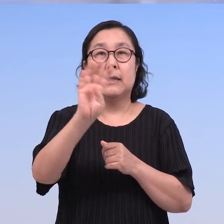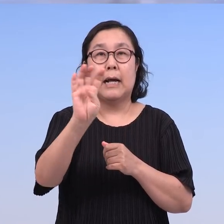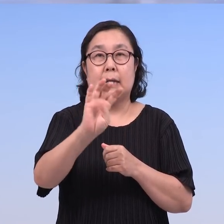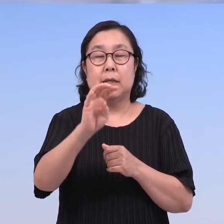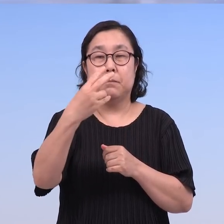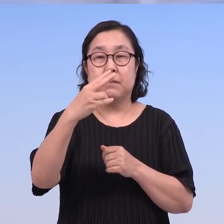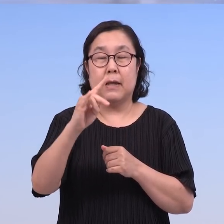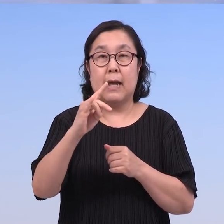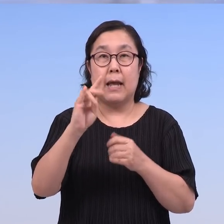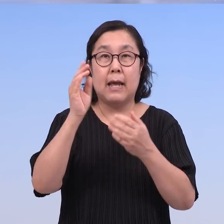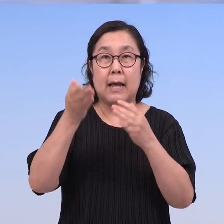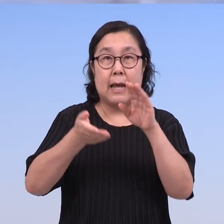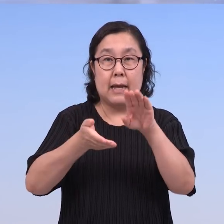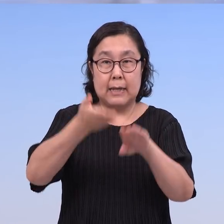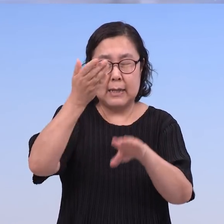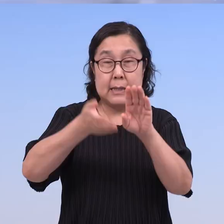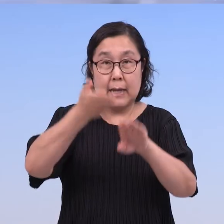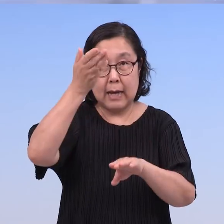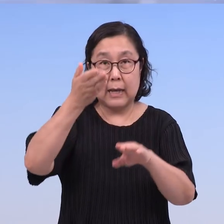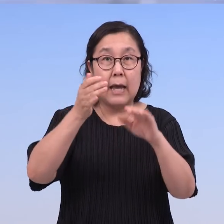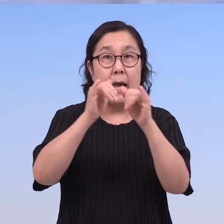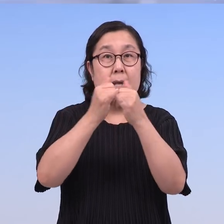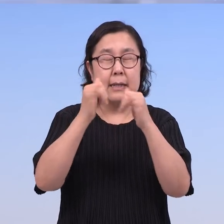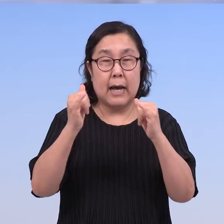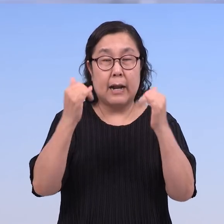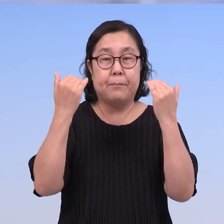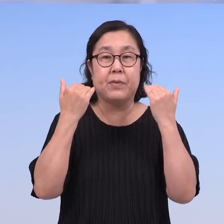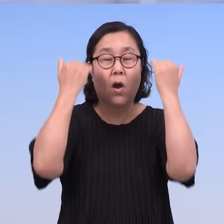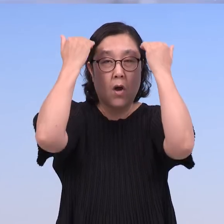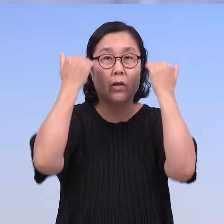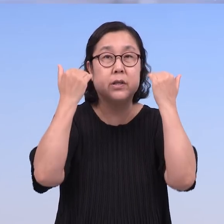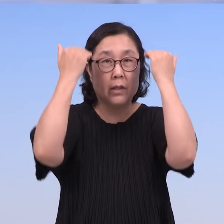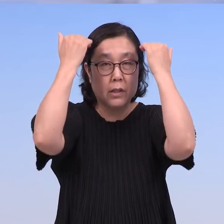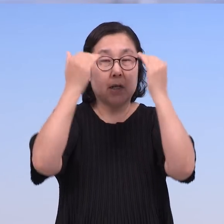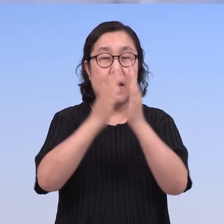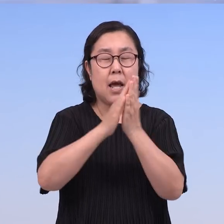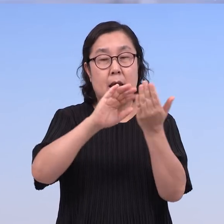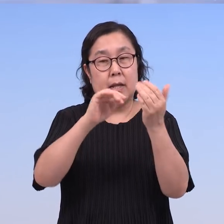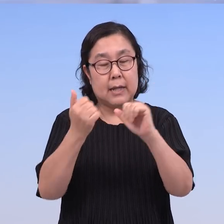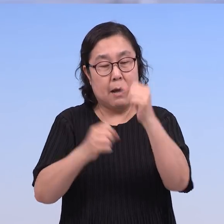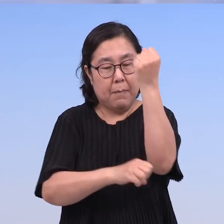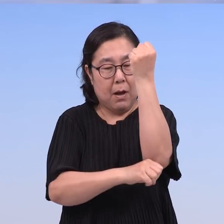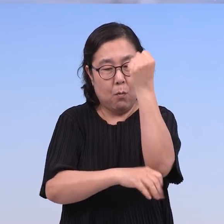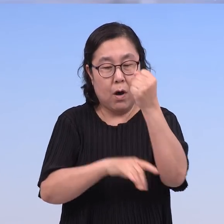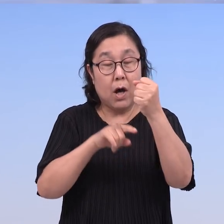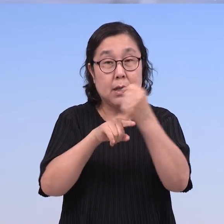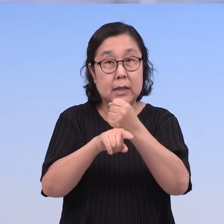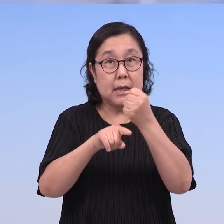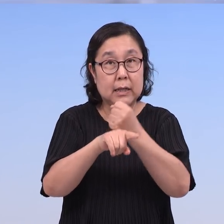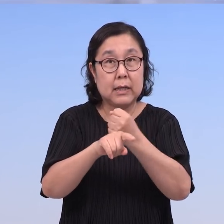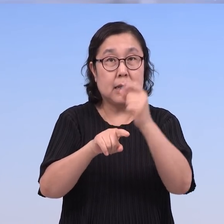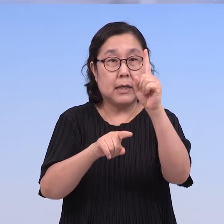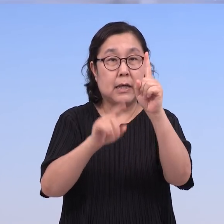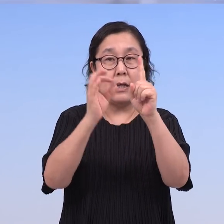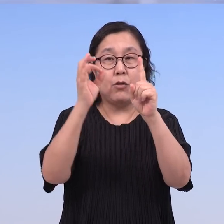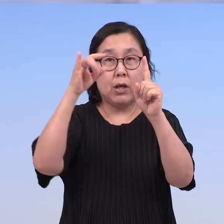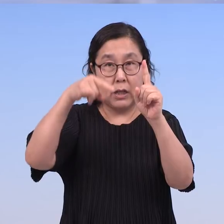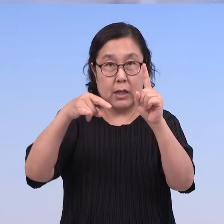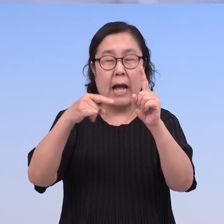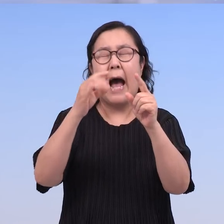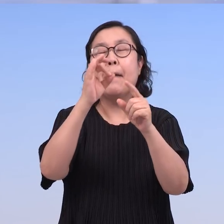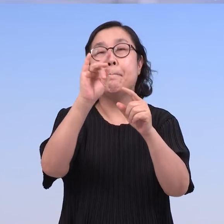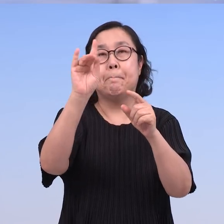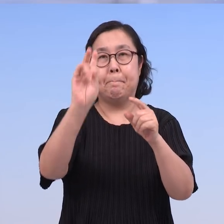그 40대 이상 그 기성세대 또 어른들의 사망 원인 1위가